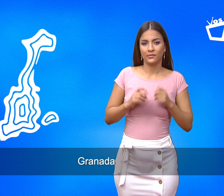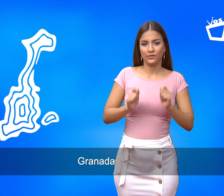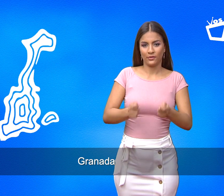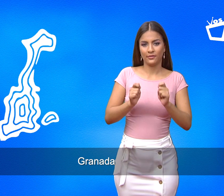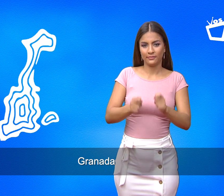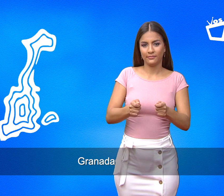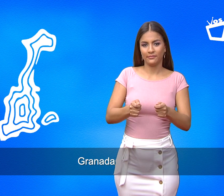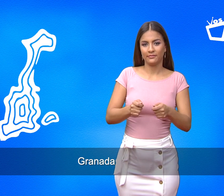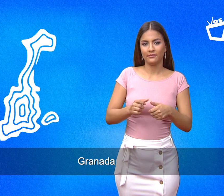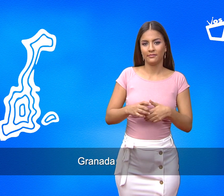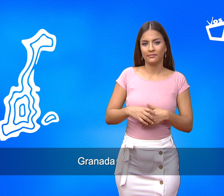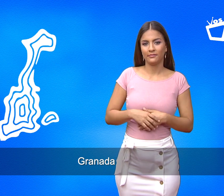granada